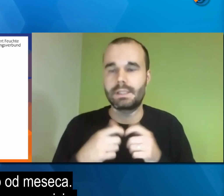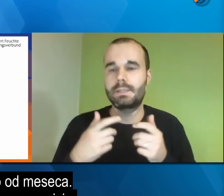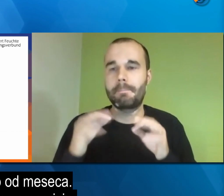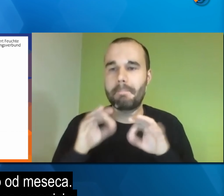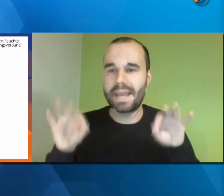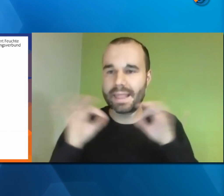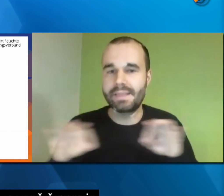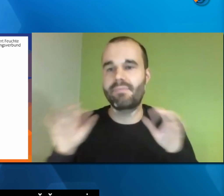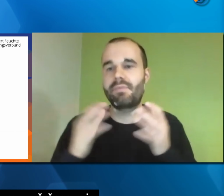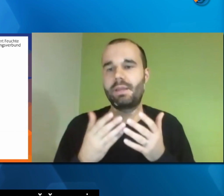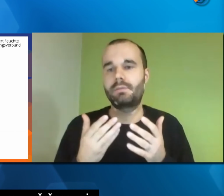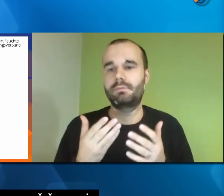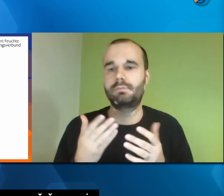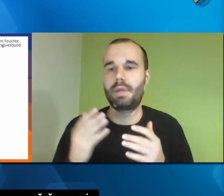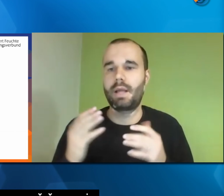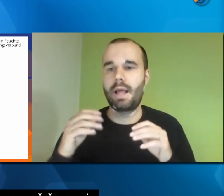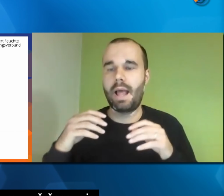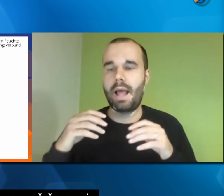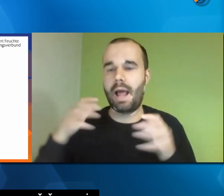oktobra se organizira